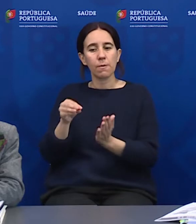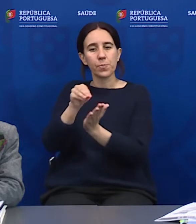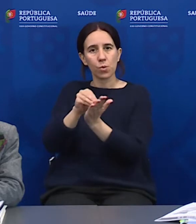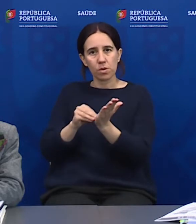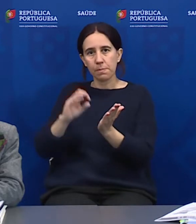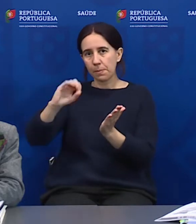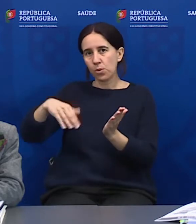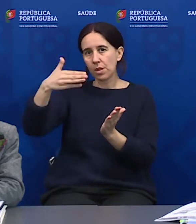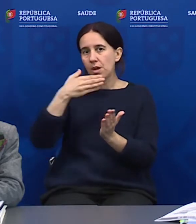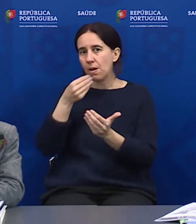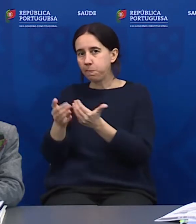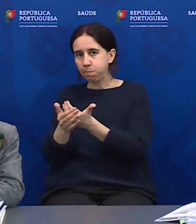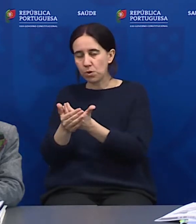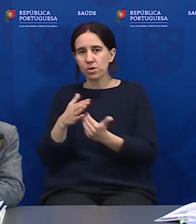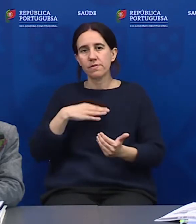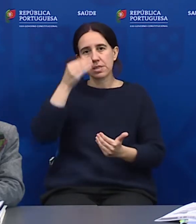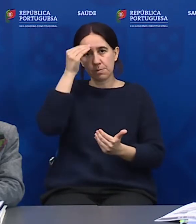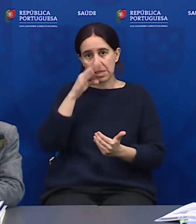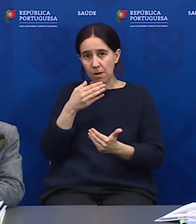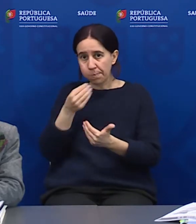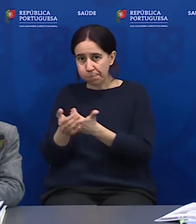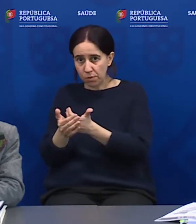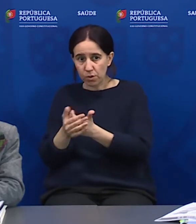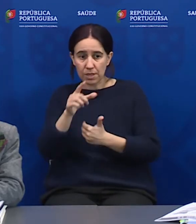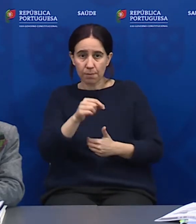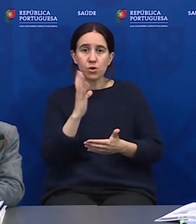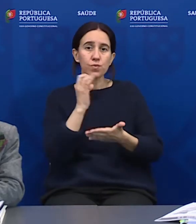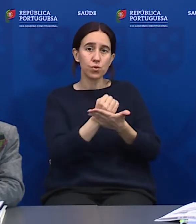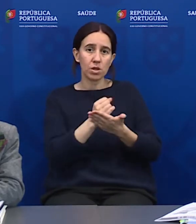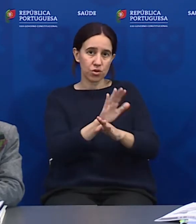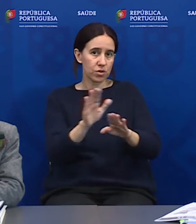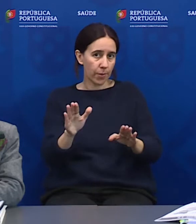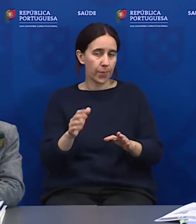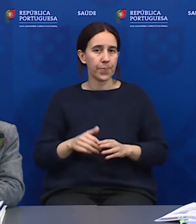que são prioritários os idosos. E eu gostava de saber se são os idosos e também os funcionários que lá estão.